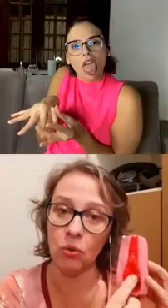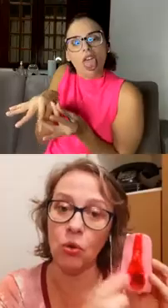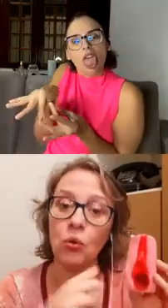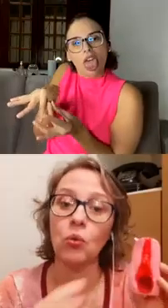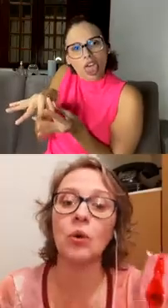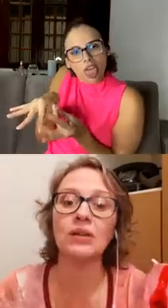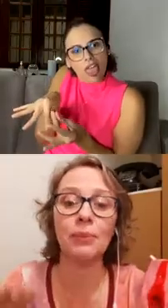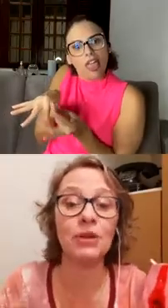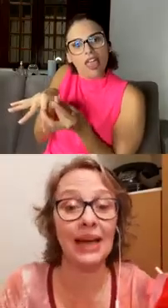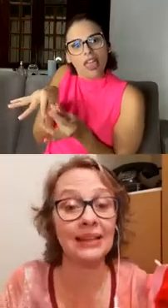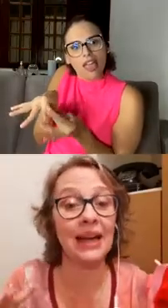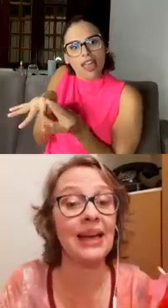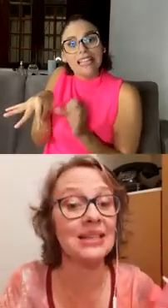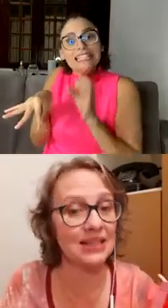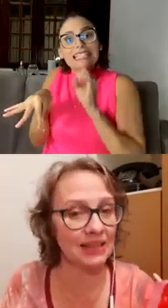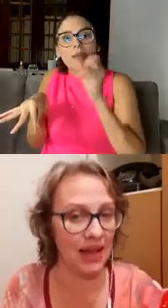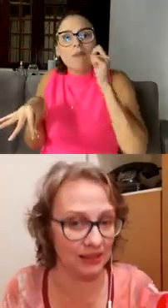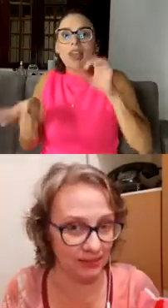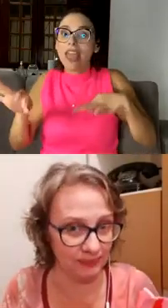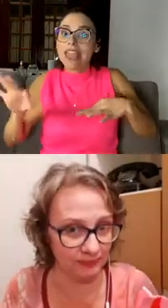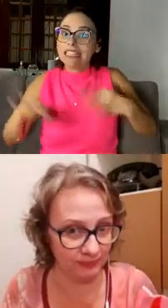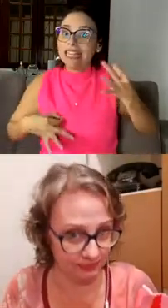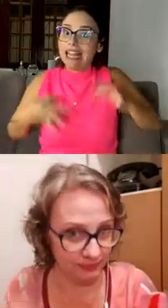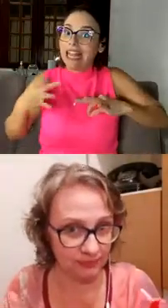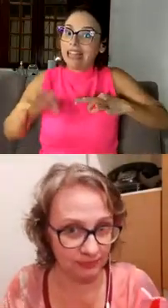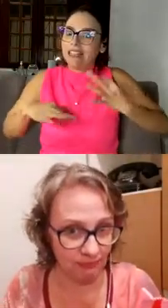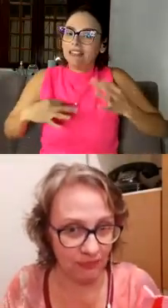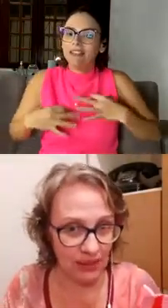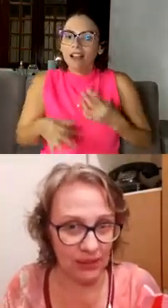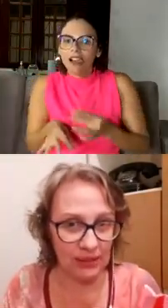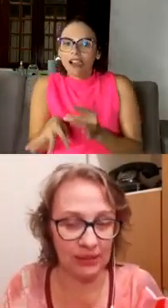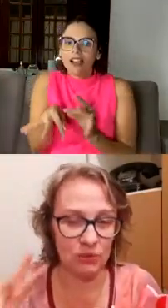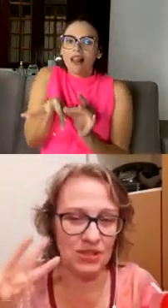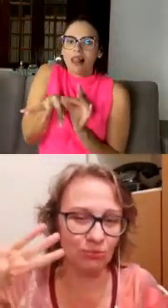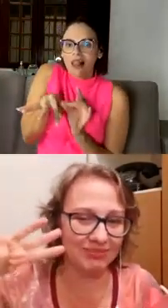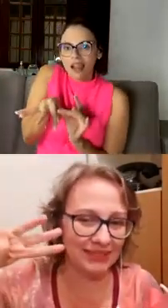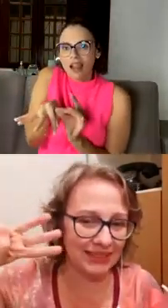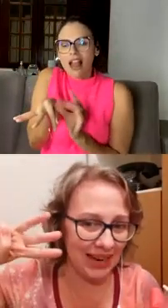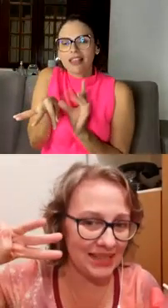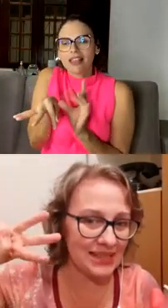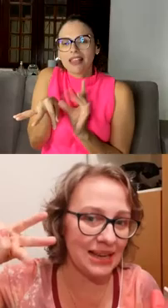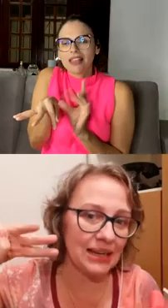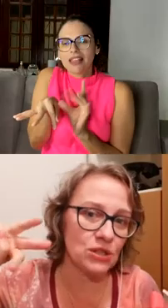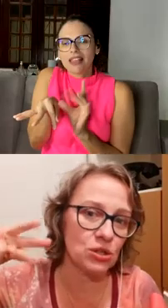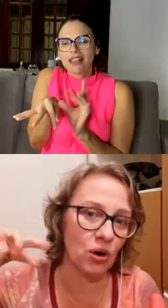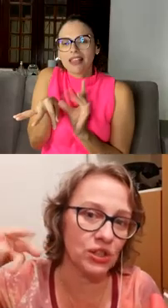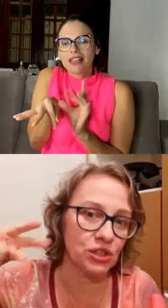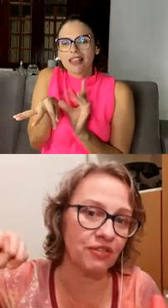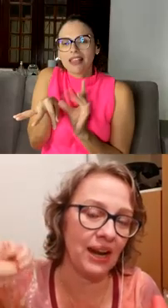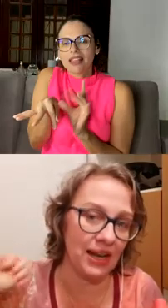secreção quando a mulher está excitada. Então, são...